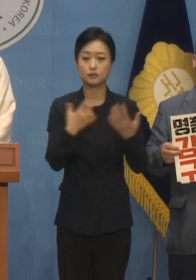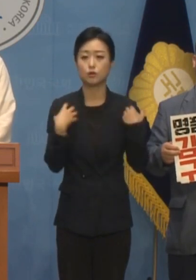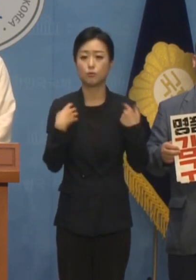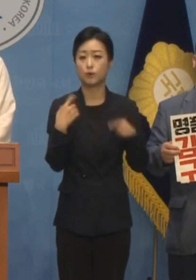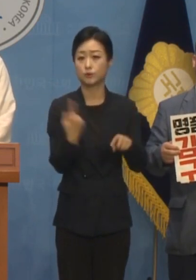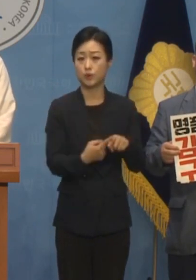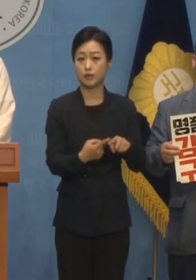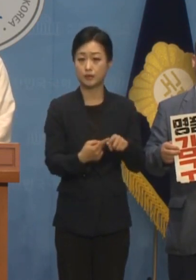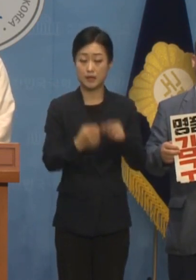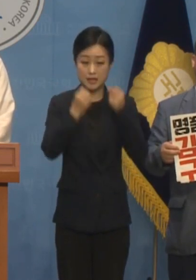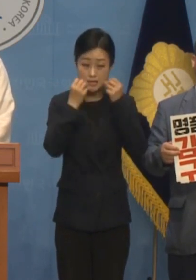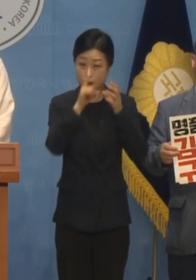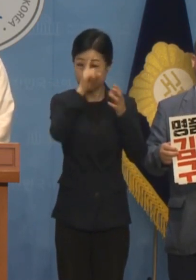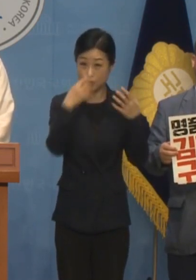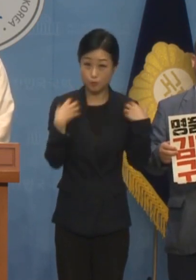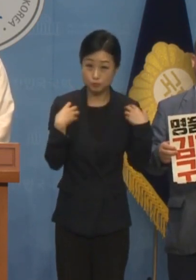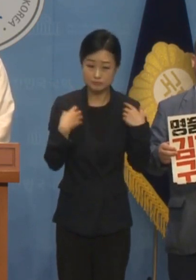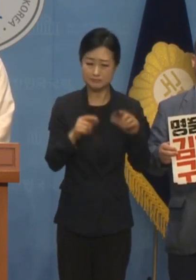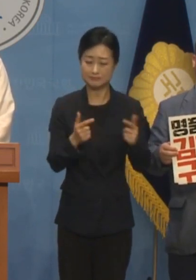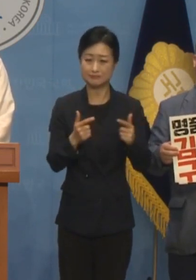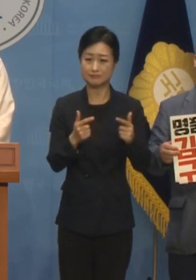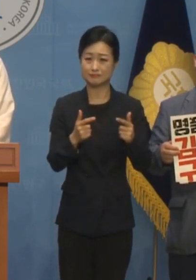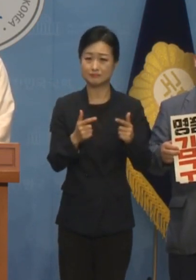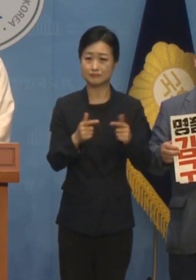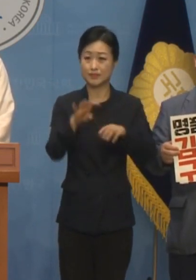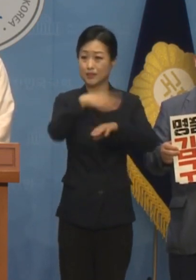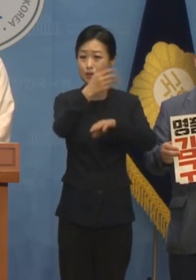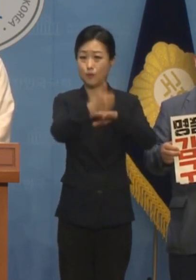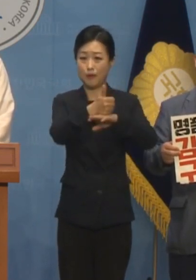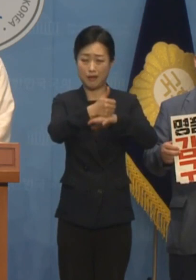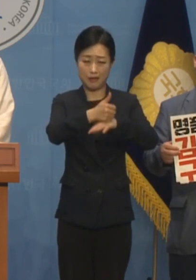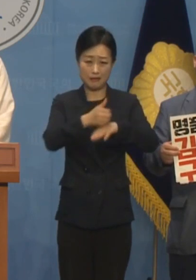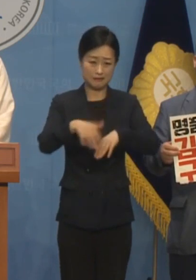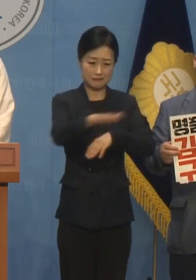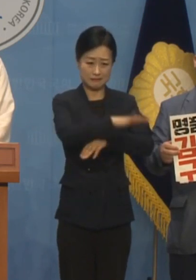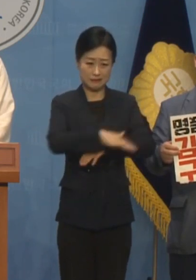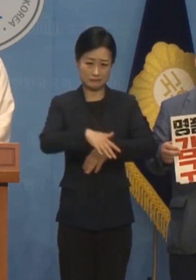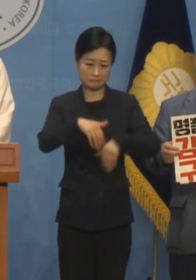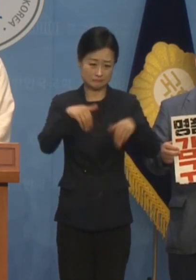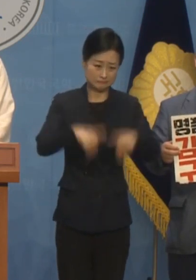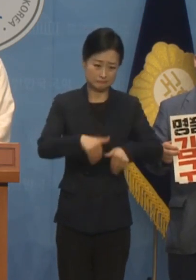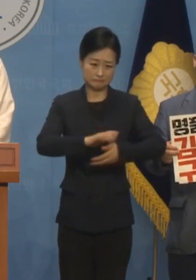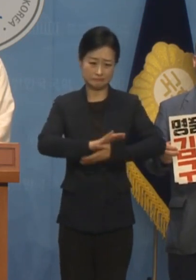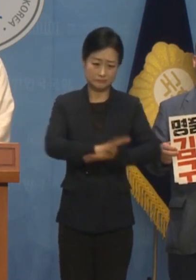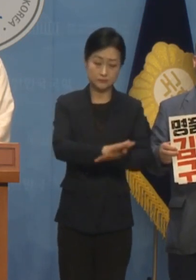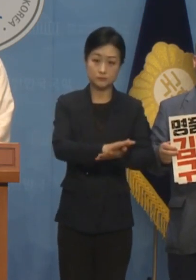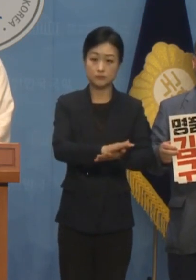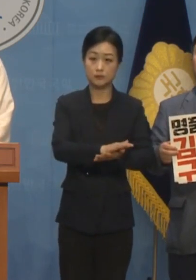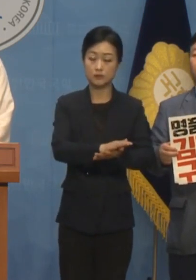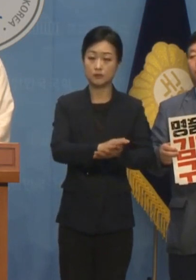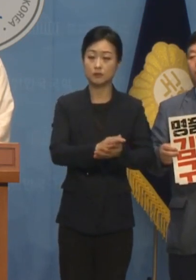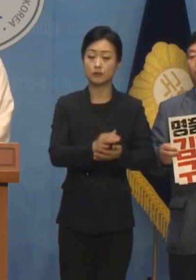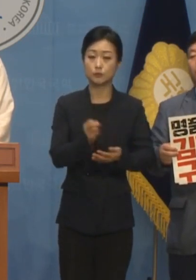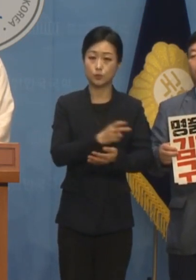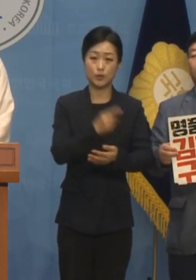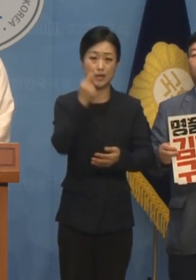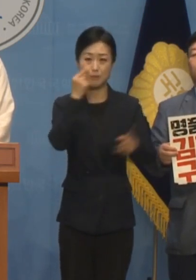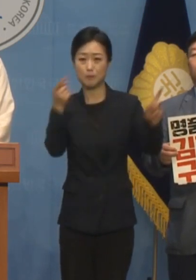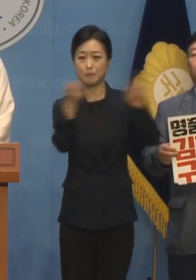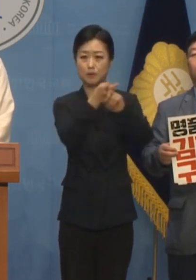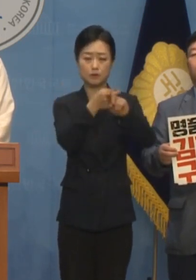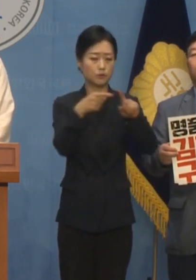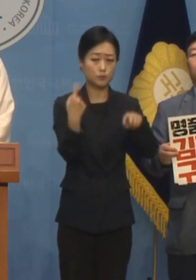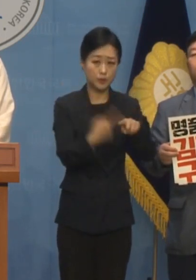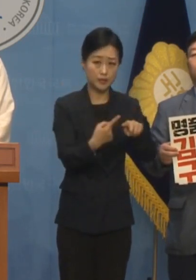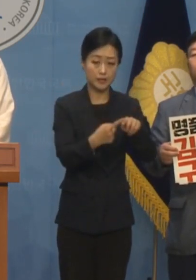국민의 정부라는 글귀는 새로운 황국 신민의 정부라는 글귀로 읽혀지고 있습니다. 김건희